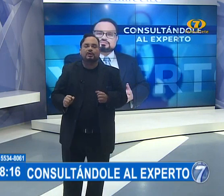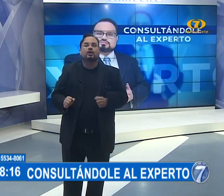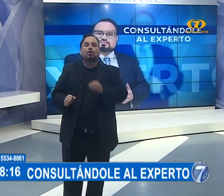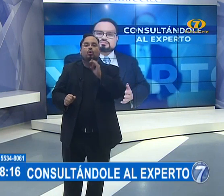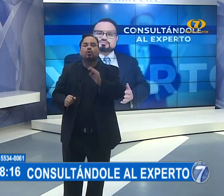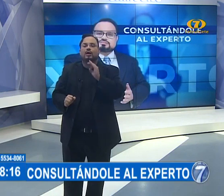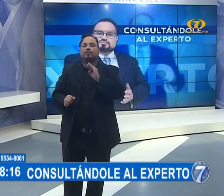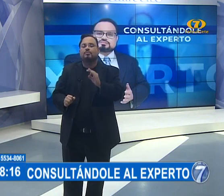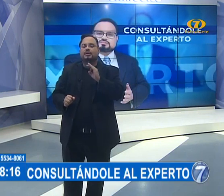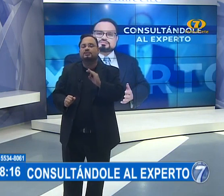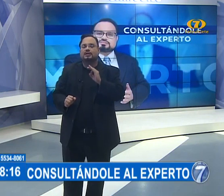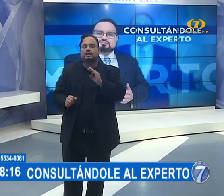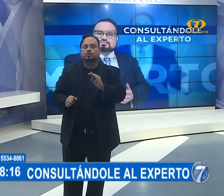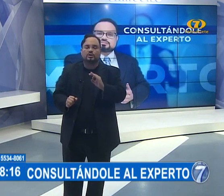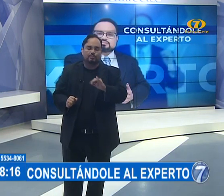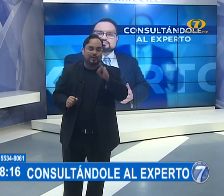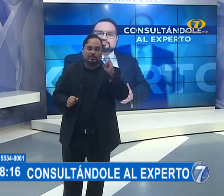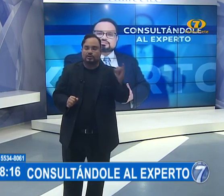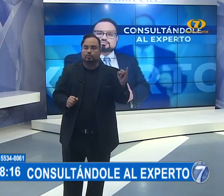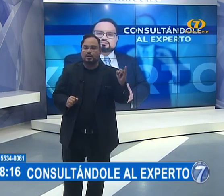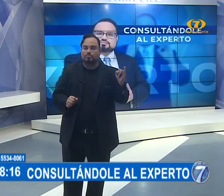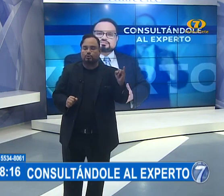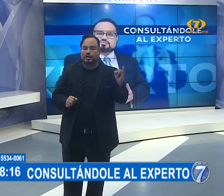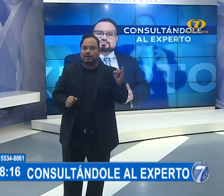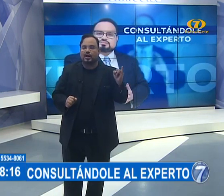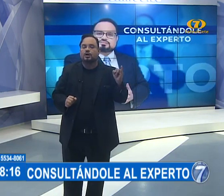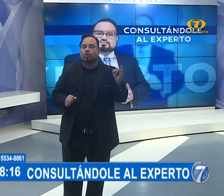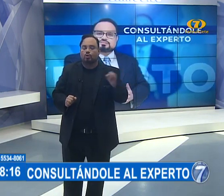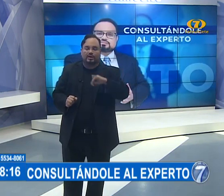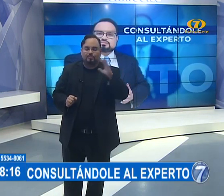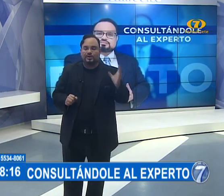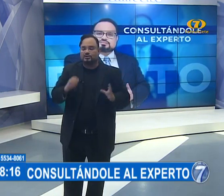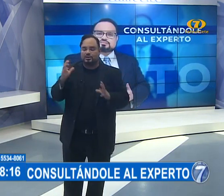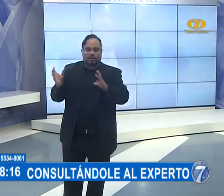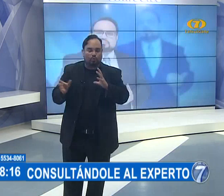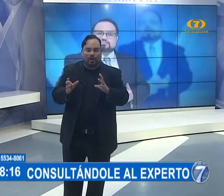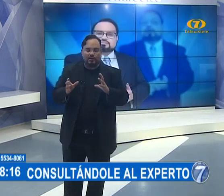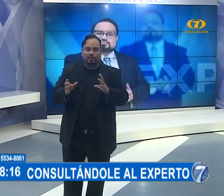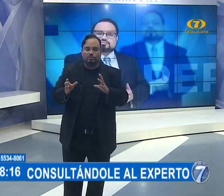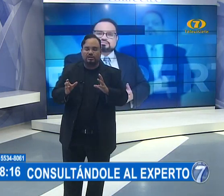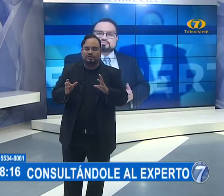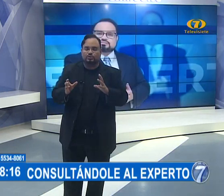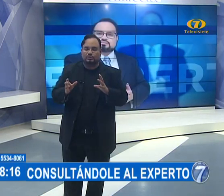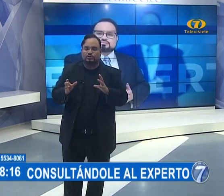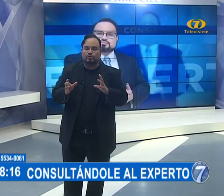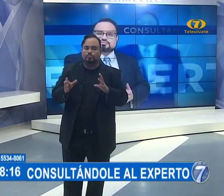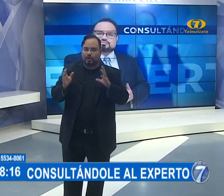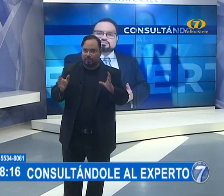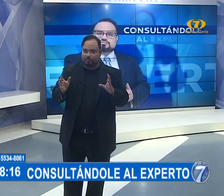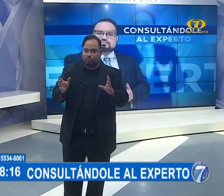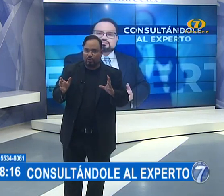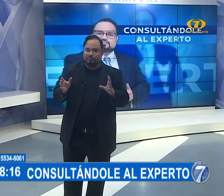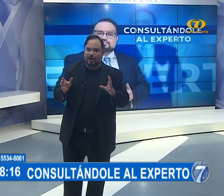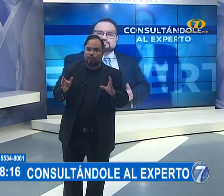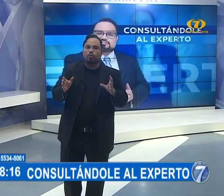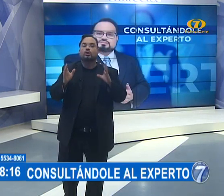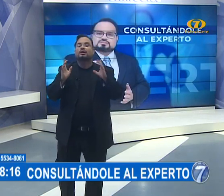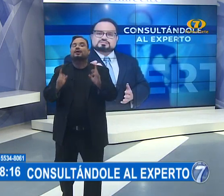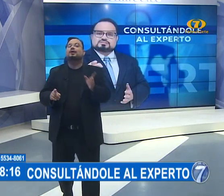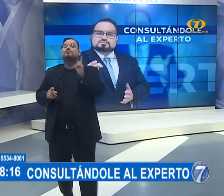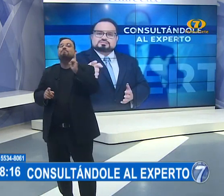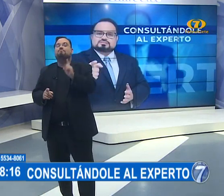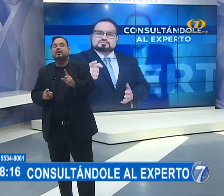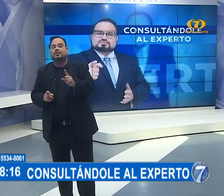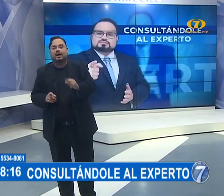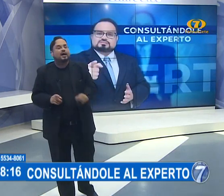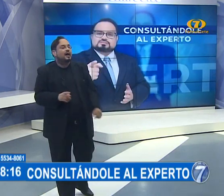un gravamen? Un gravamen es el hecho de que puedan tener una hipoteca o de que puedan tener cualquier otra situación, por ejemplo, un embargo